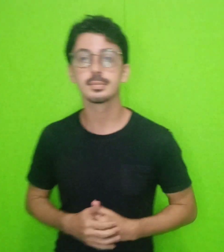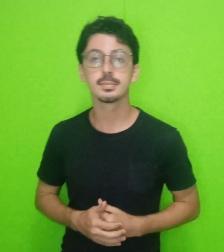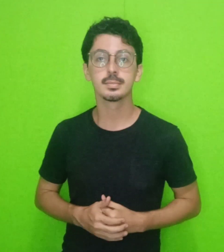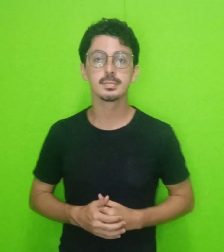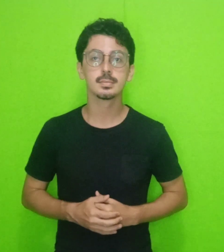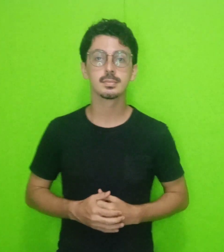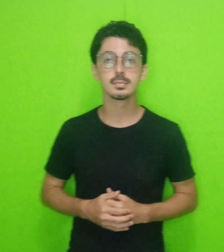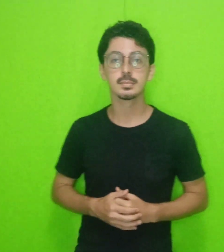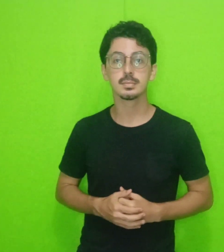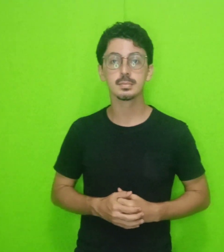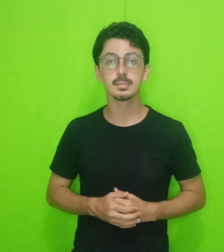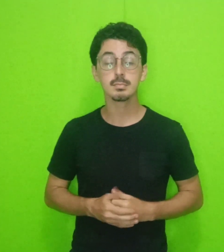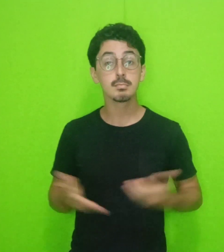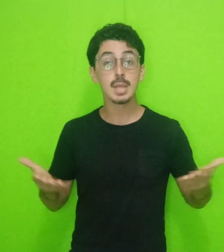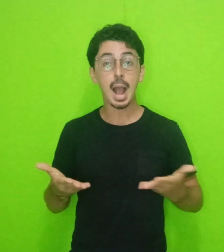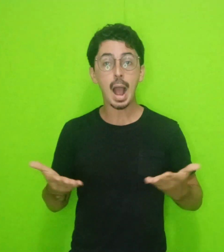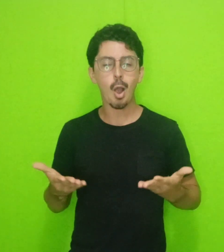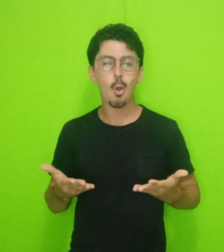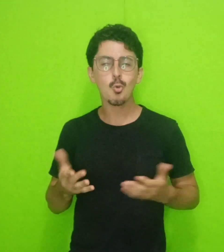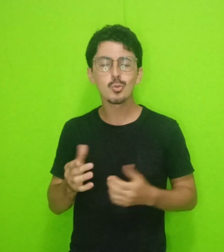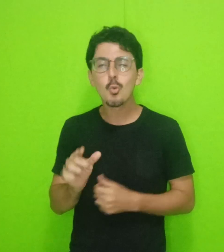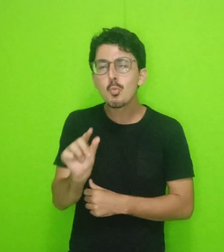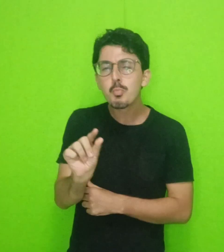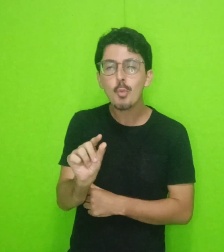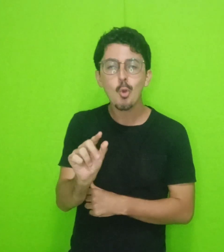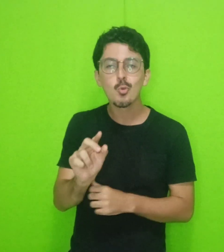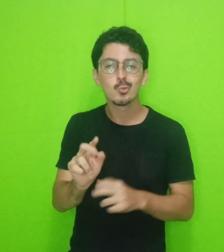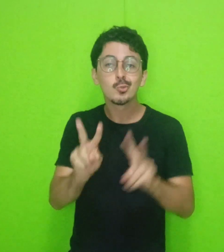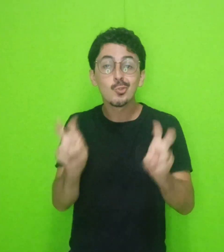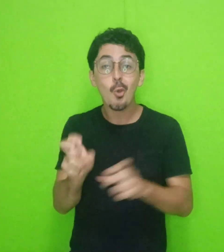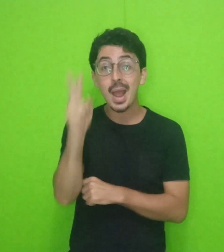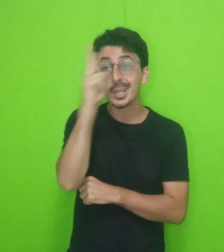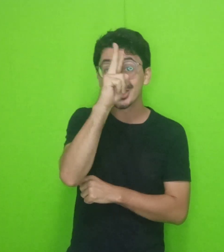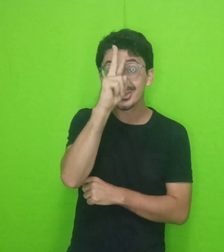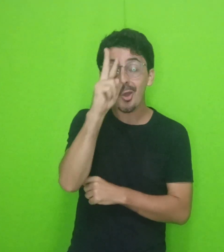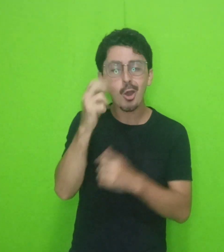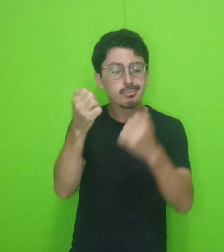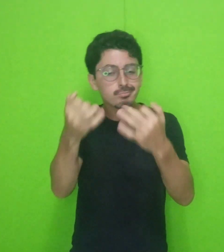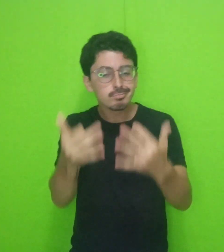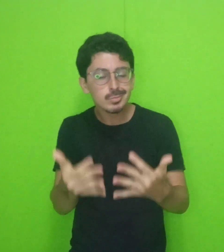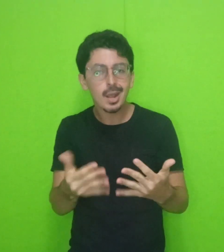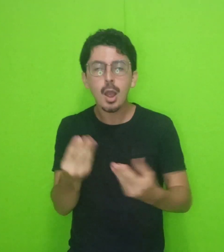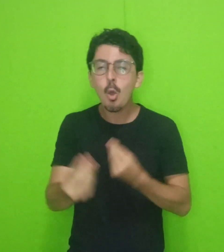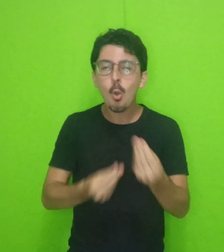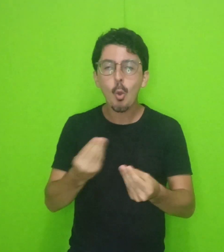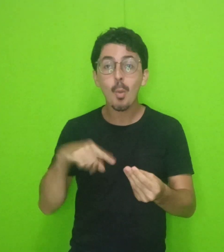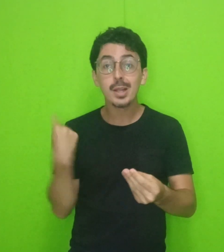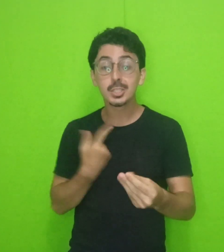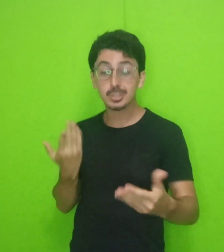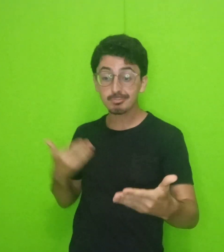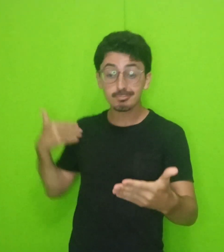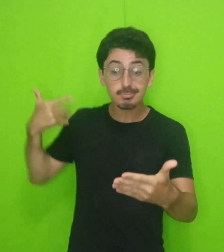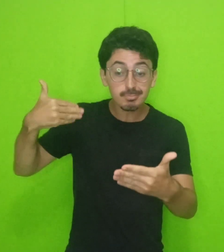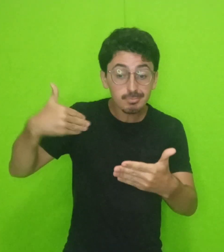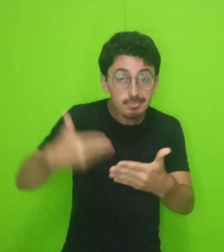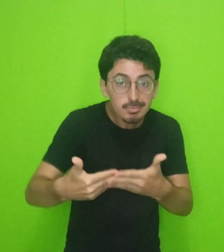pouquinho de história, então, para explicar para vocês como nós chegamos no lugar